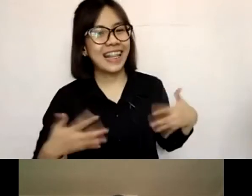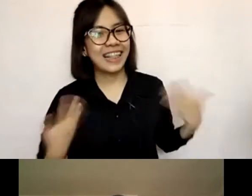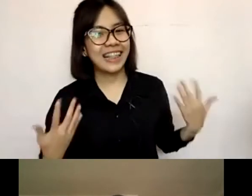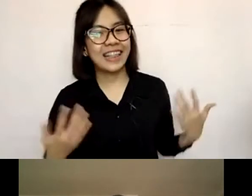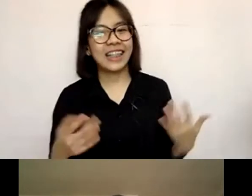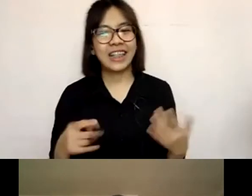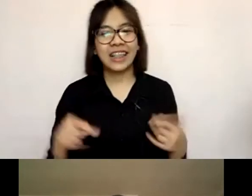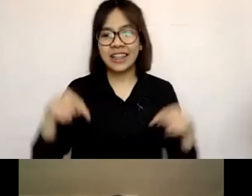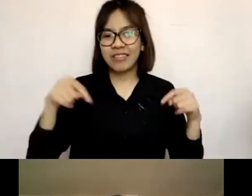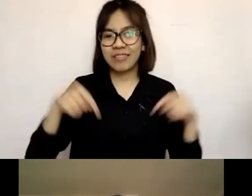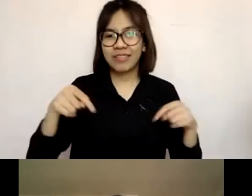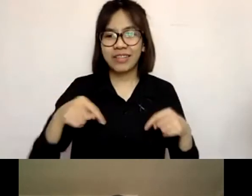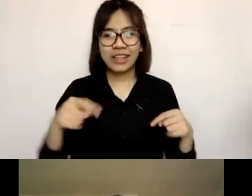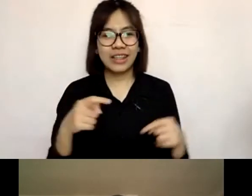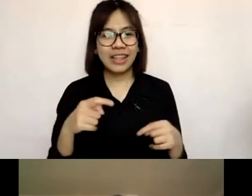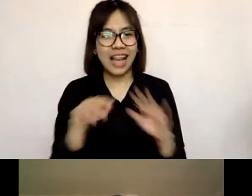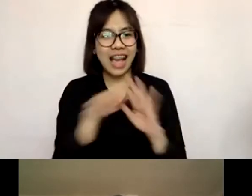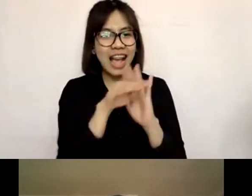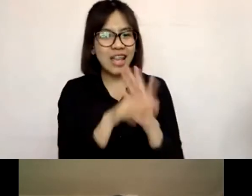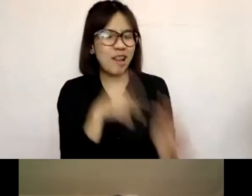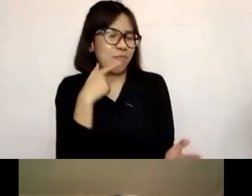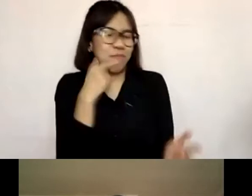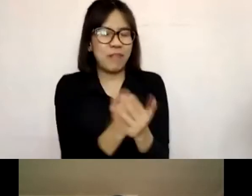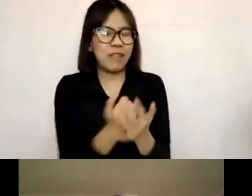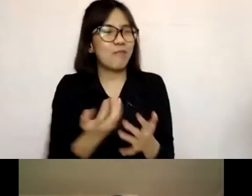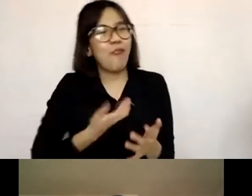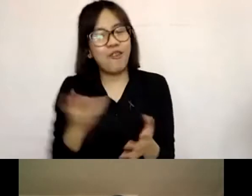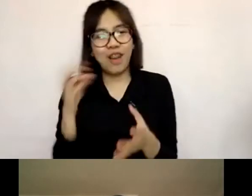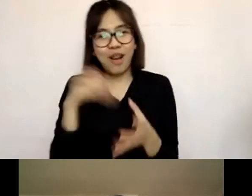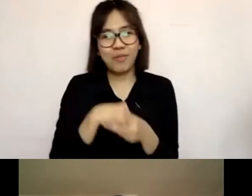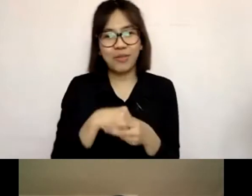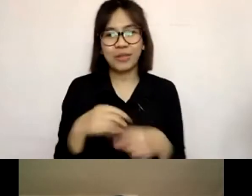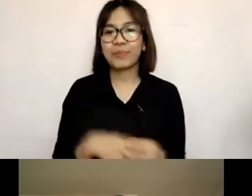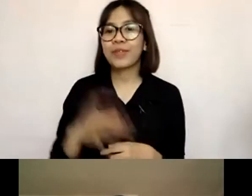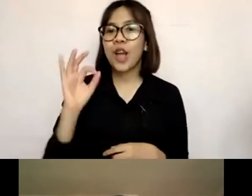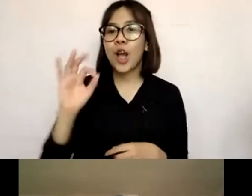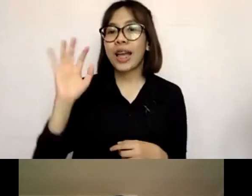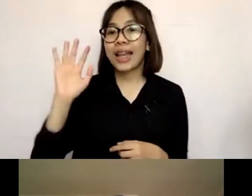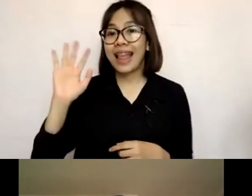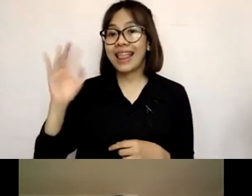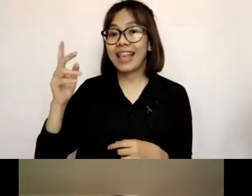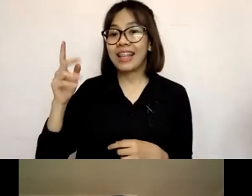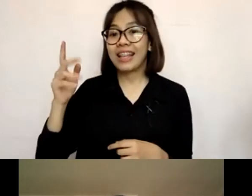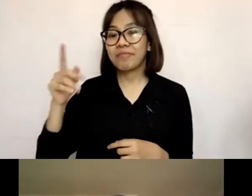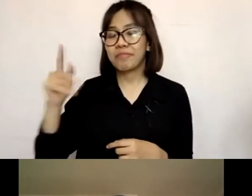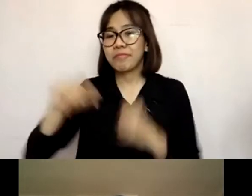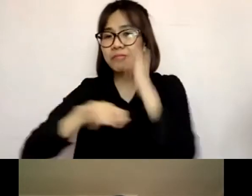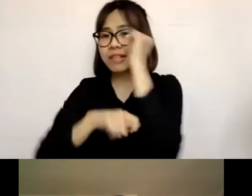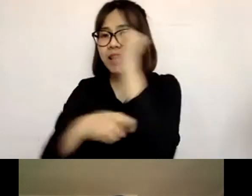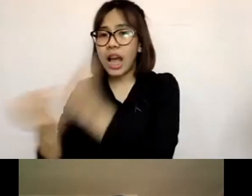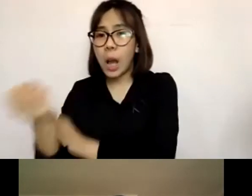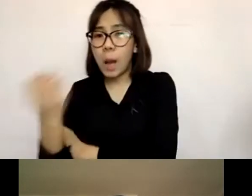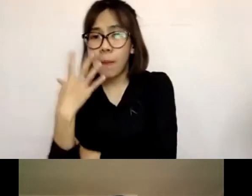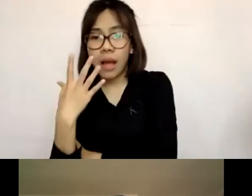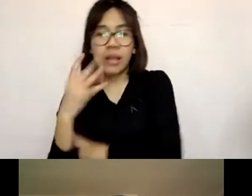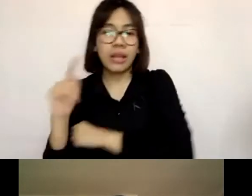yang sangat penting soalnya. Oke. Nanti kita akan mendengarkan tanggapan dan juga respon dari Bu